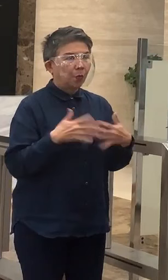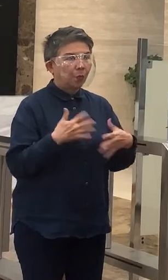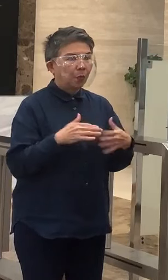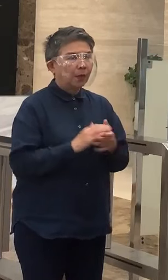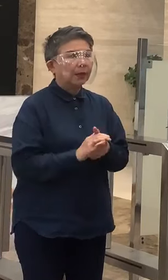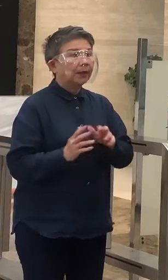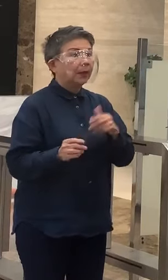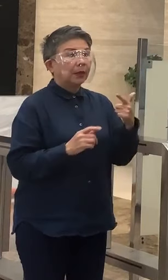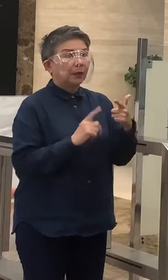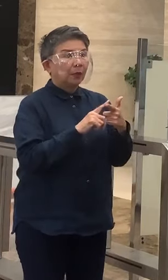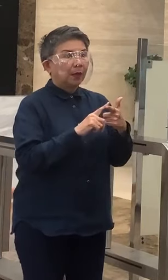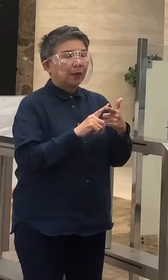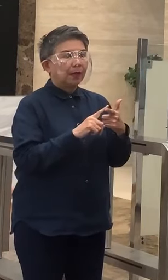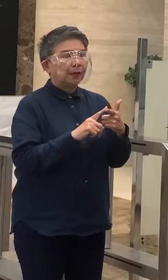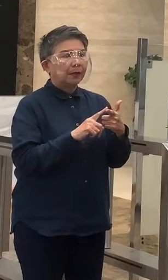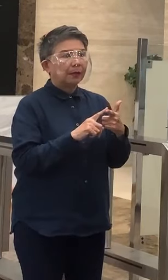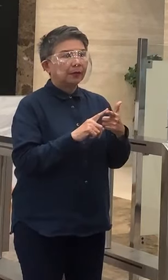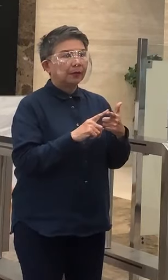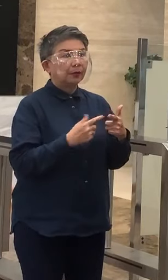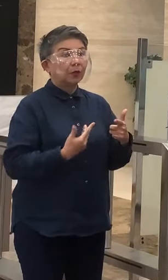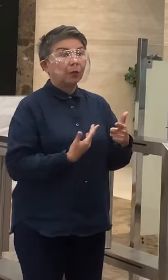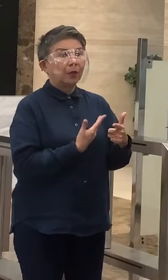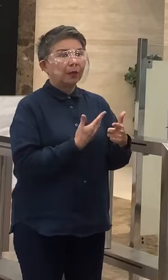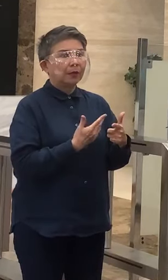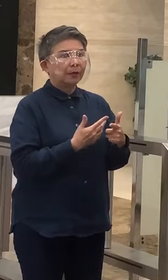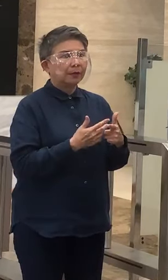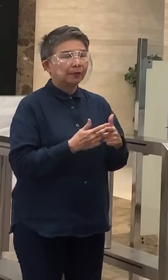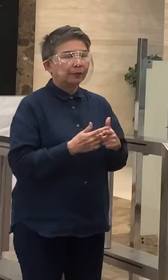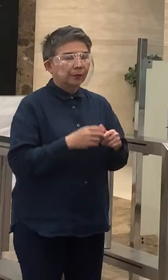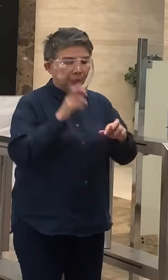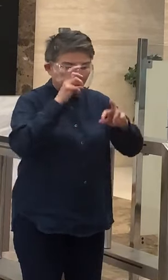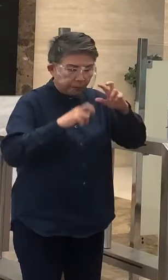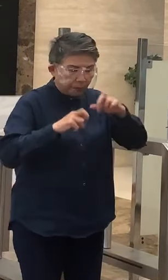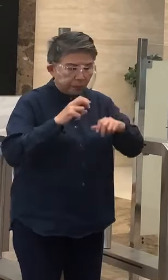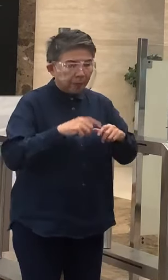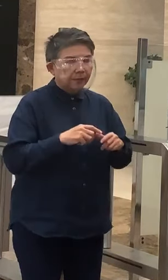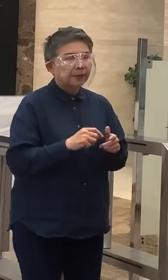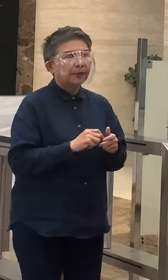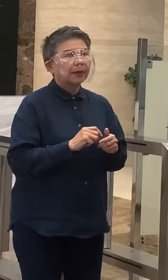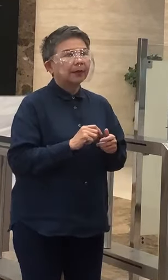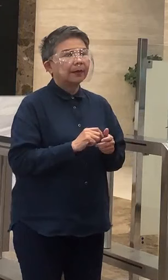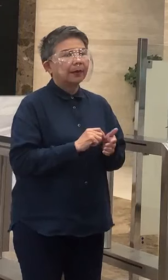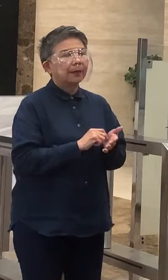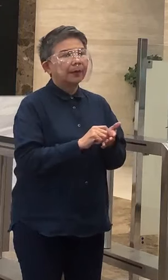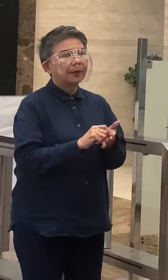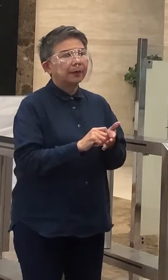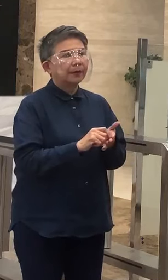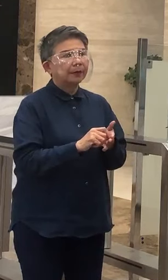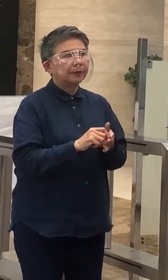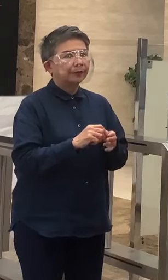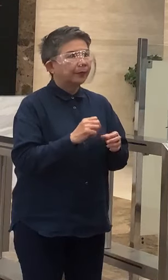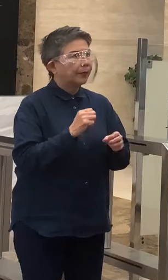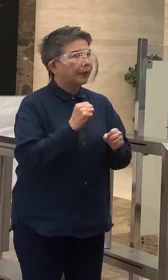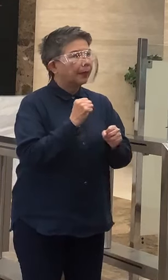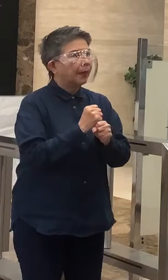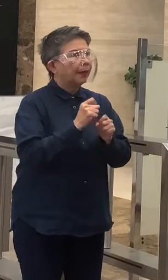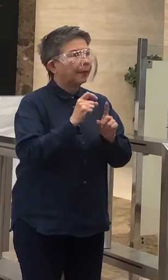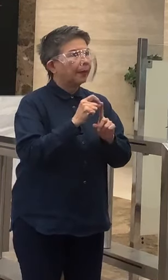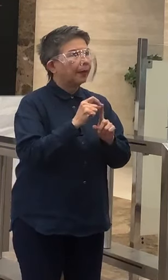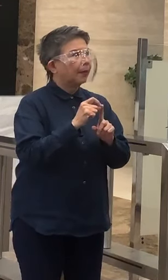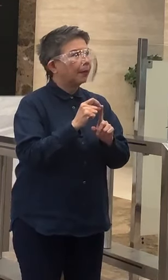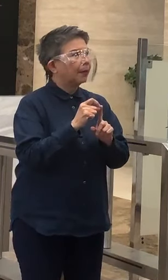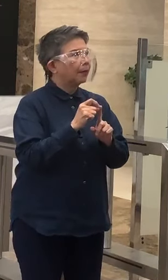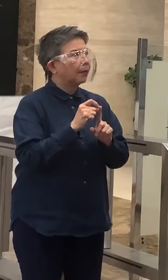Kemudian yang kedua adalah pemeriksaan terhadap atas nama di free